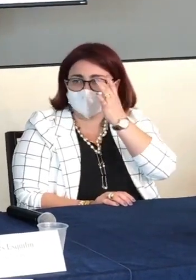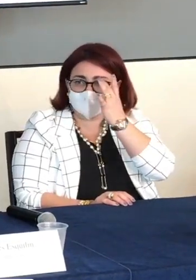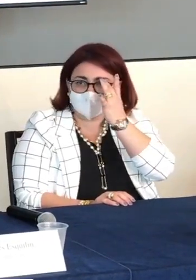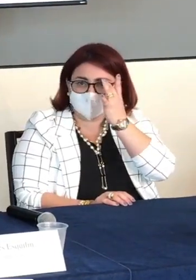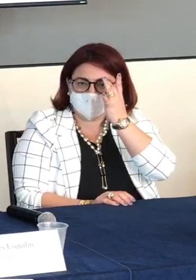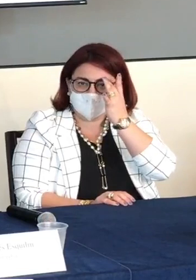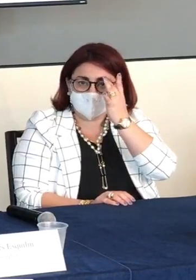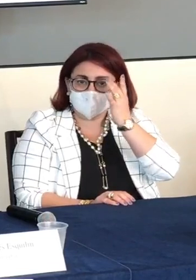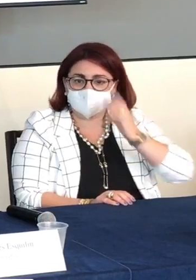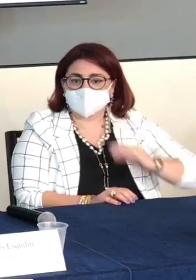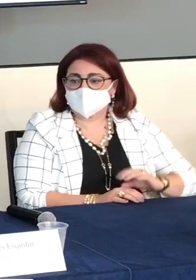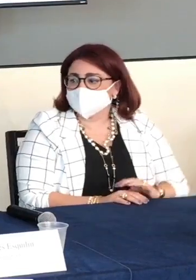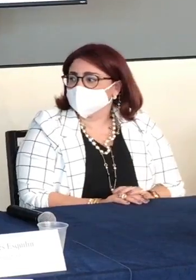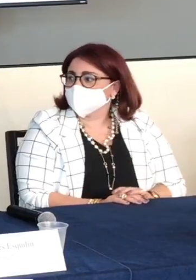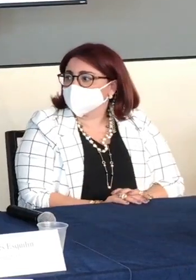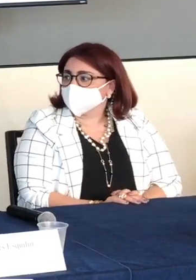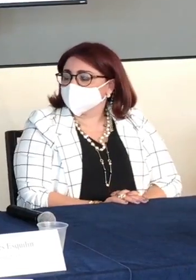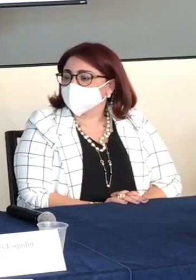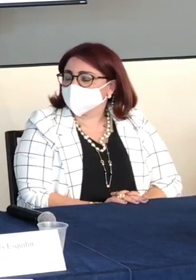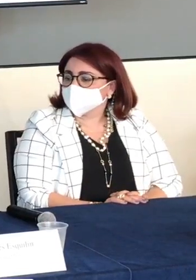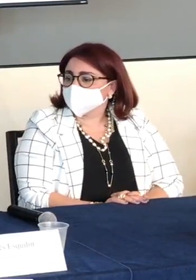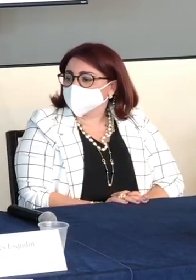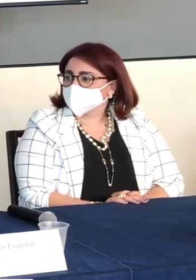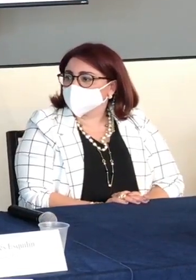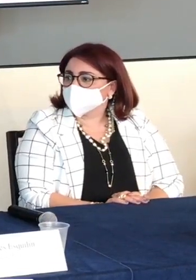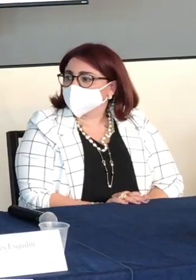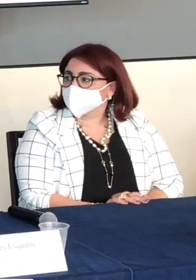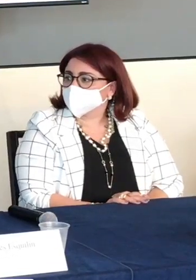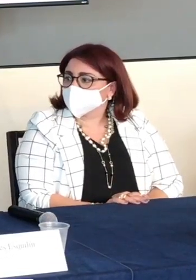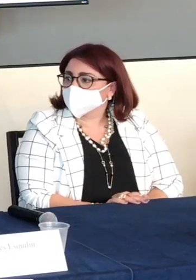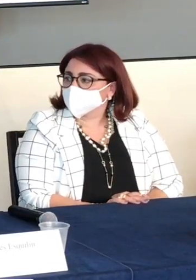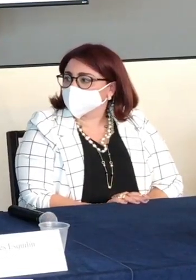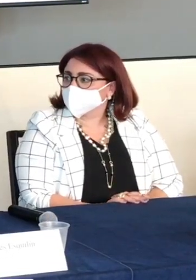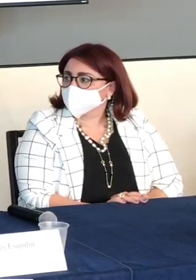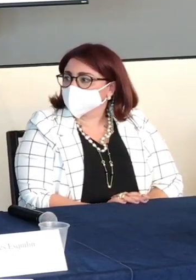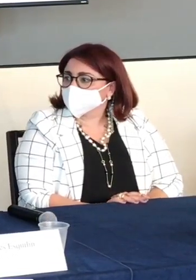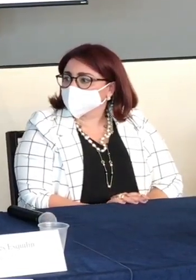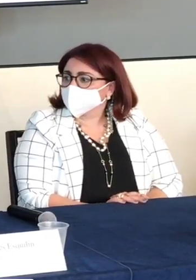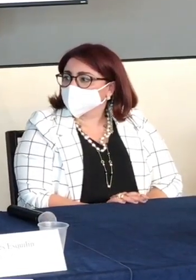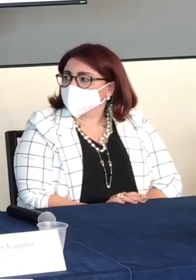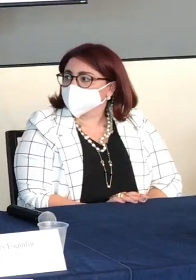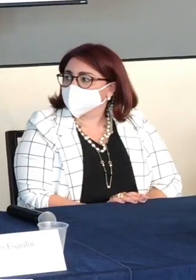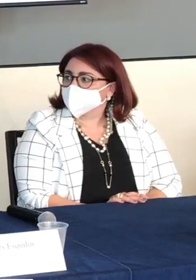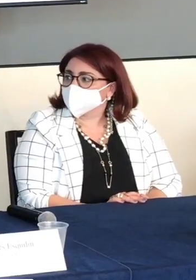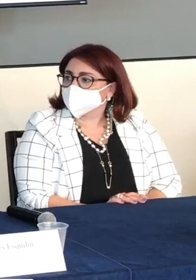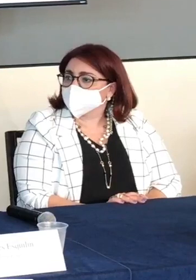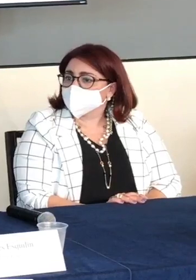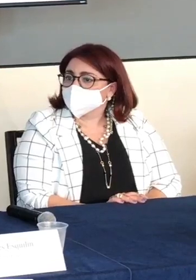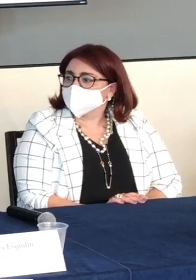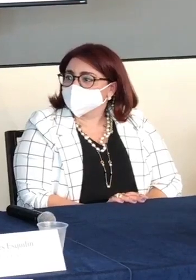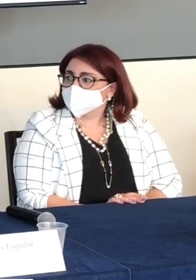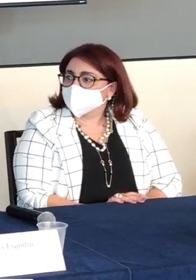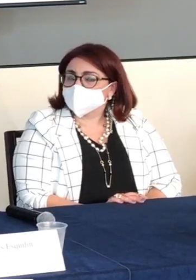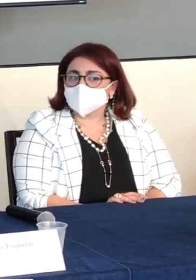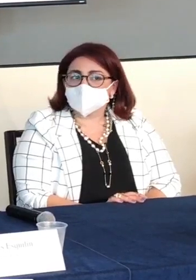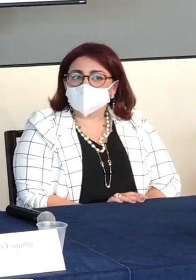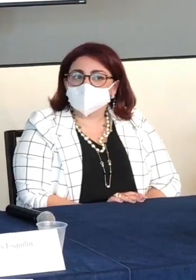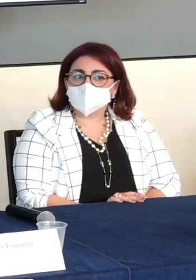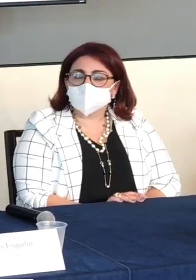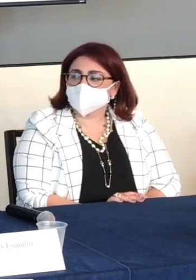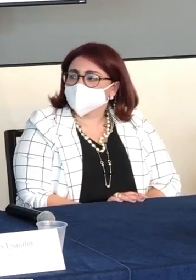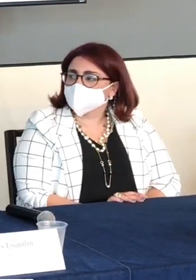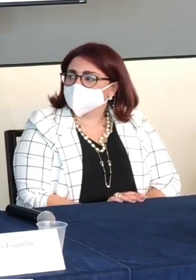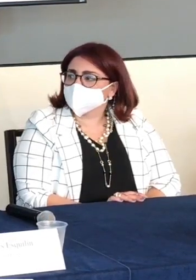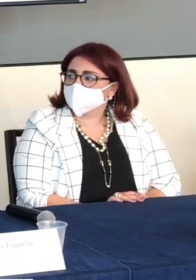con el área de psiquiatría pediátrica en Puerto Rico. Los pediatras ahora tenemos un documento que es el PHQ-9, que